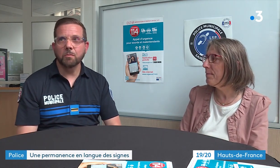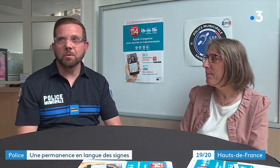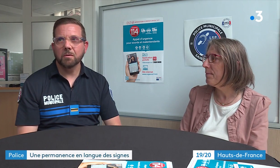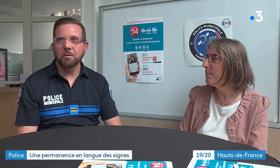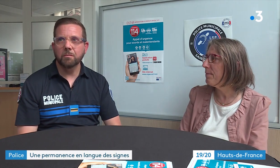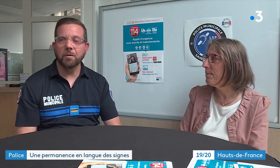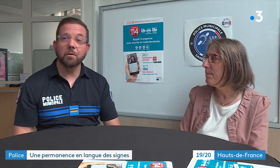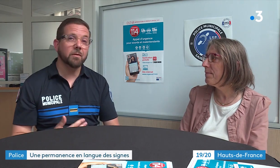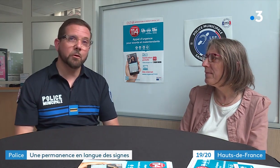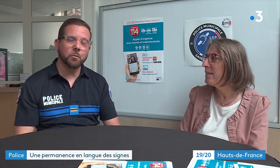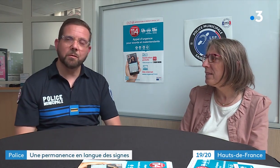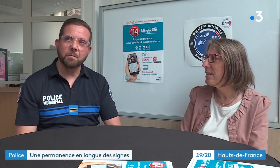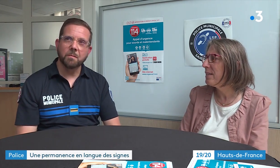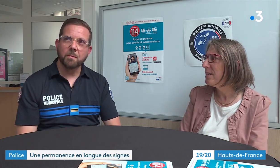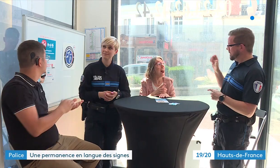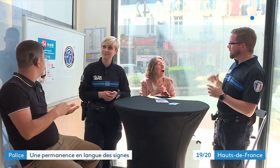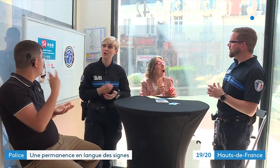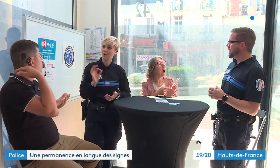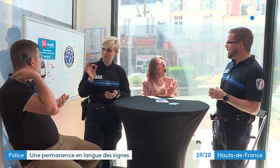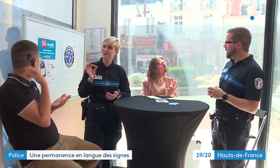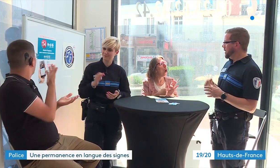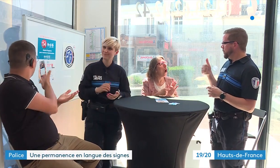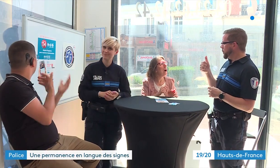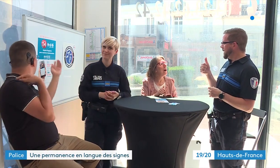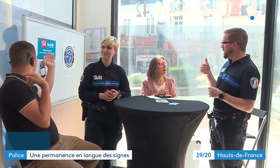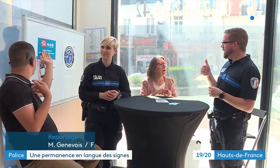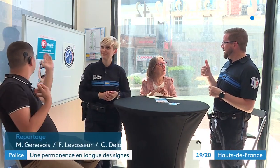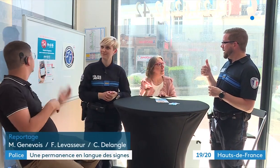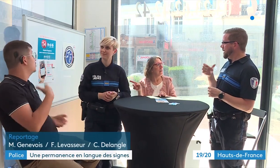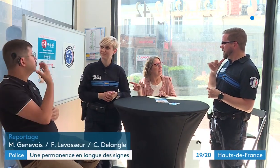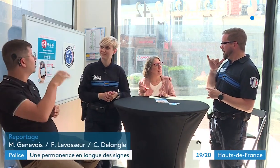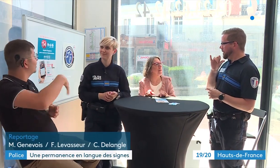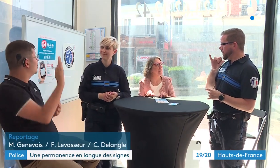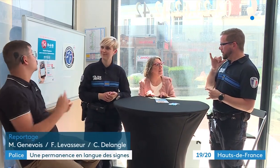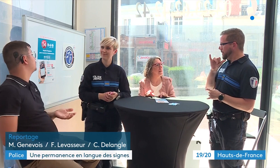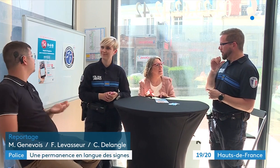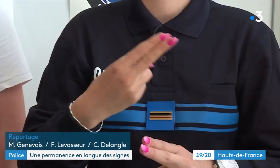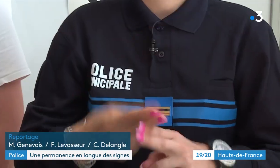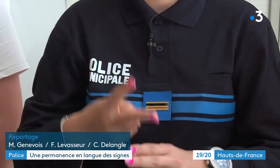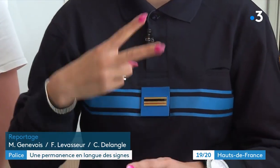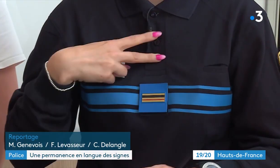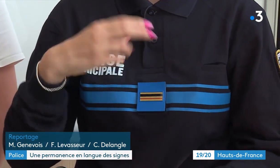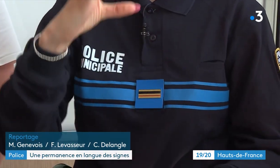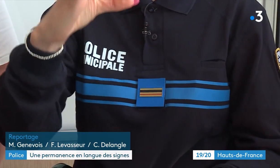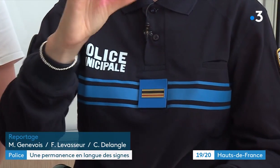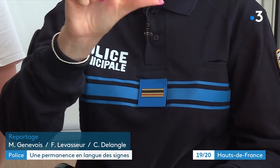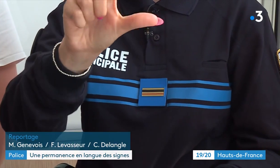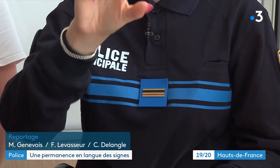tous. Il suffit après de faire les demandes. Pour rappel, la loi du 11 février 2005 stipule que toute personne handicapée a l'accès aux